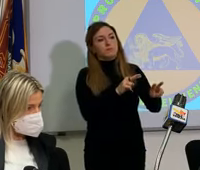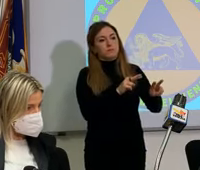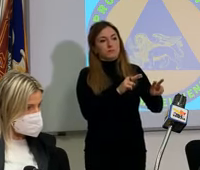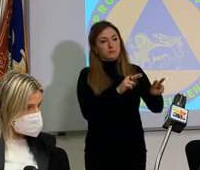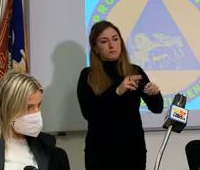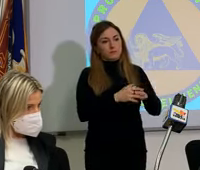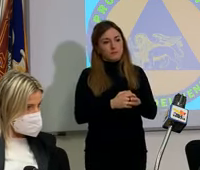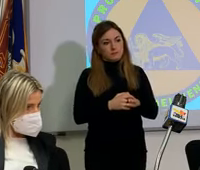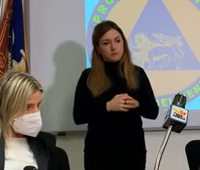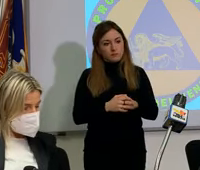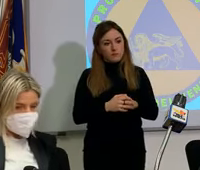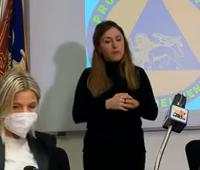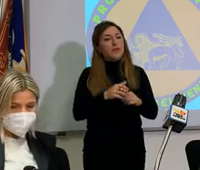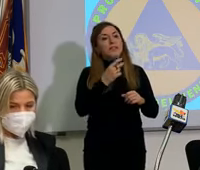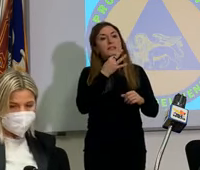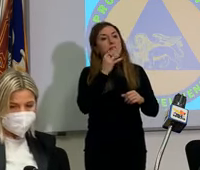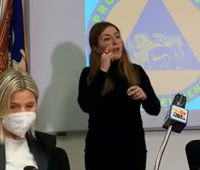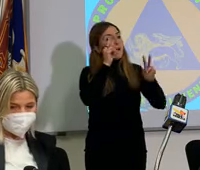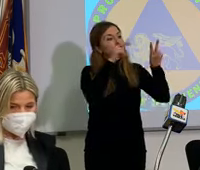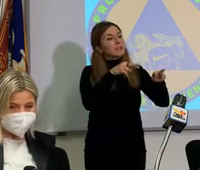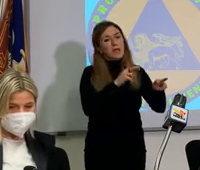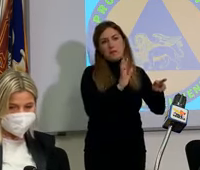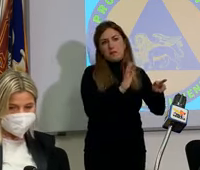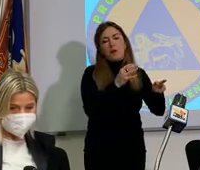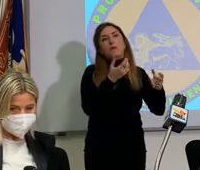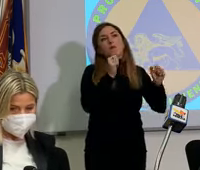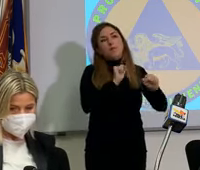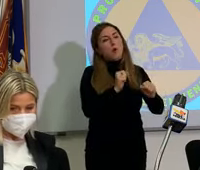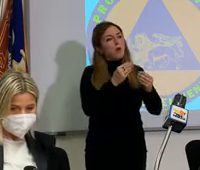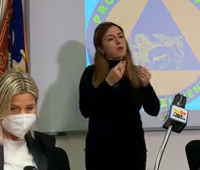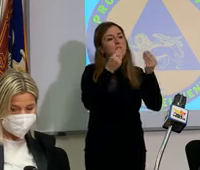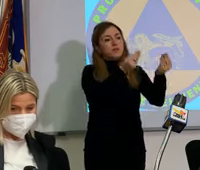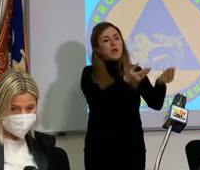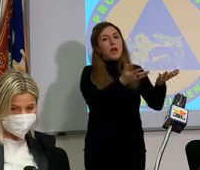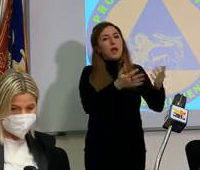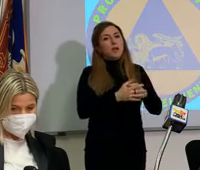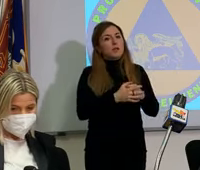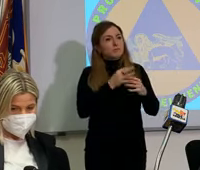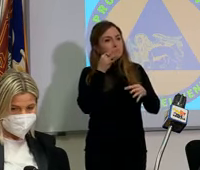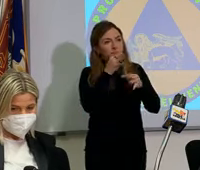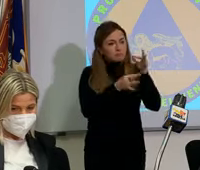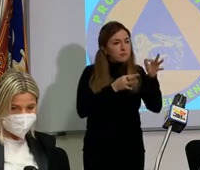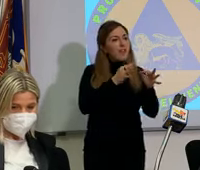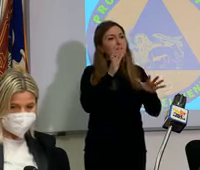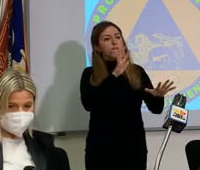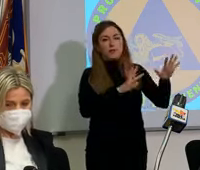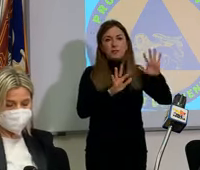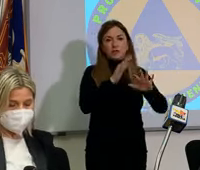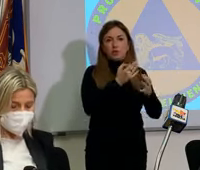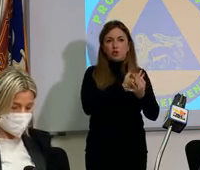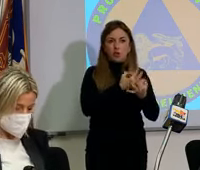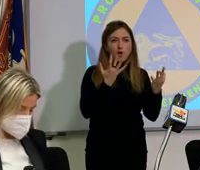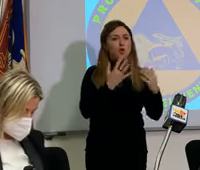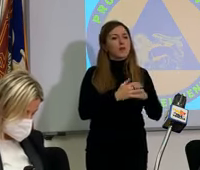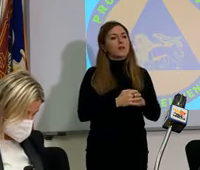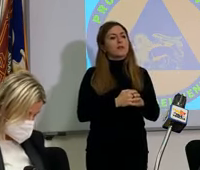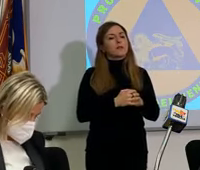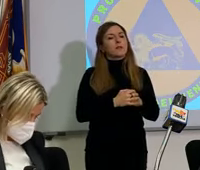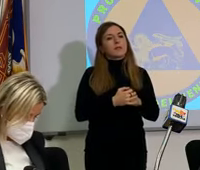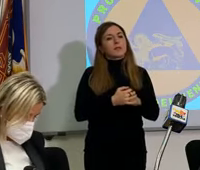dire visitarli ma vuol dire dargli le giuste indicazioni dare informazioni corrette se